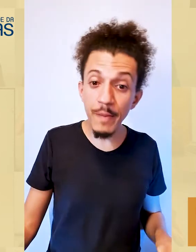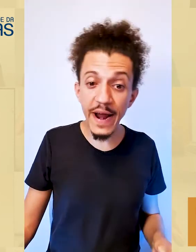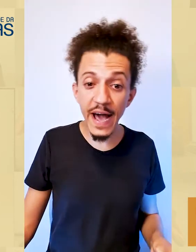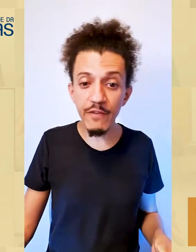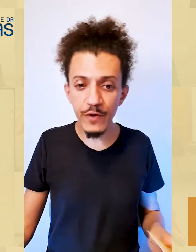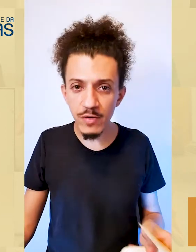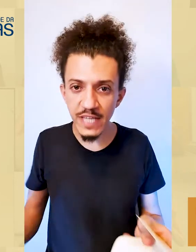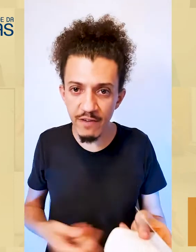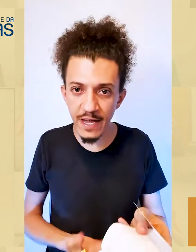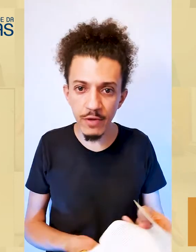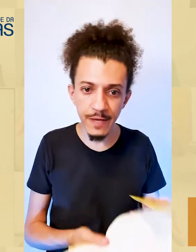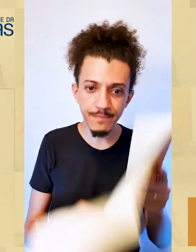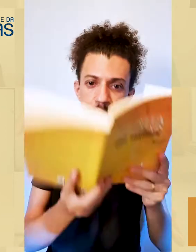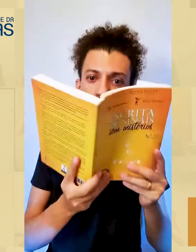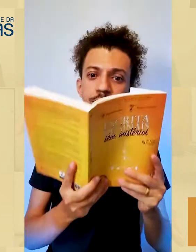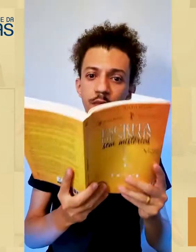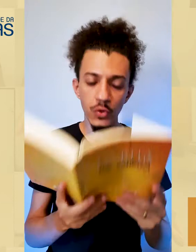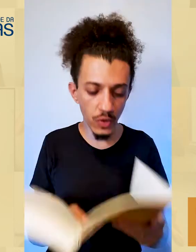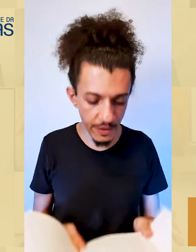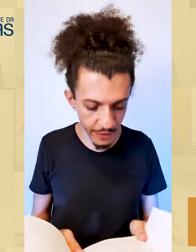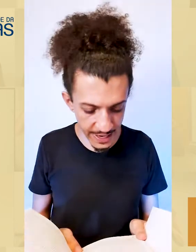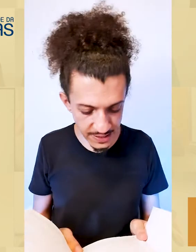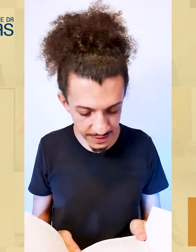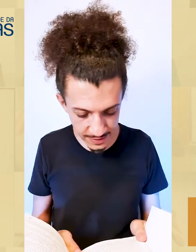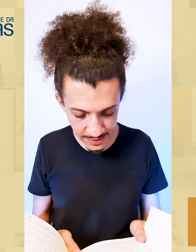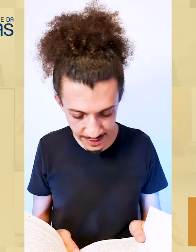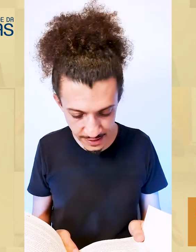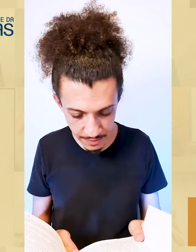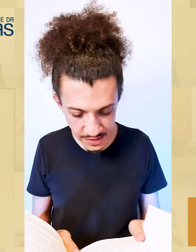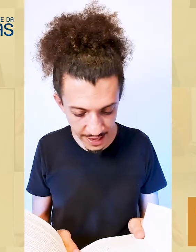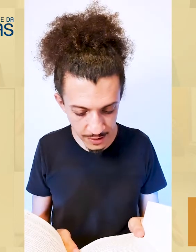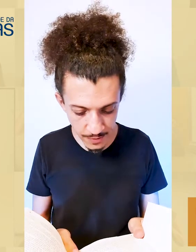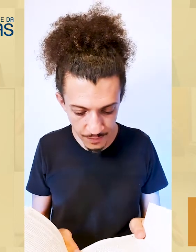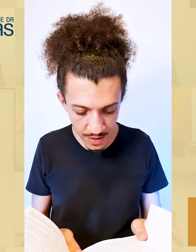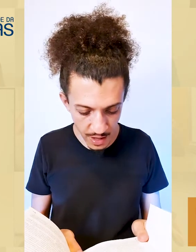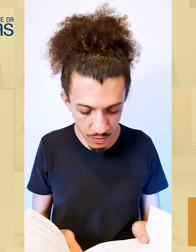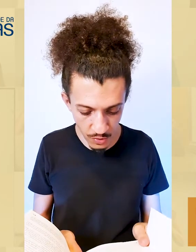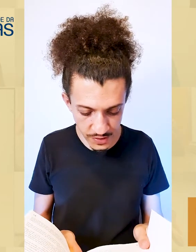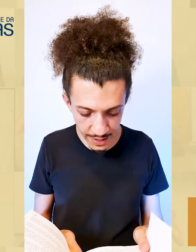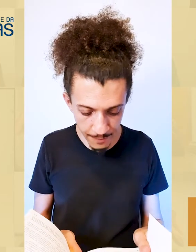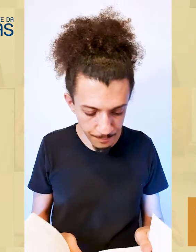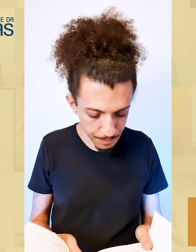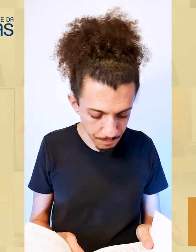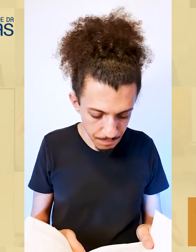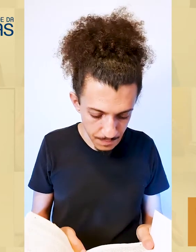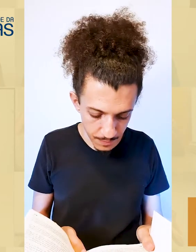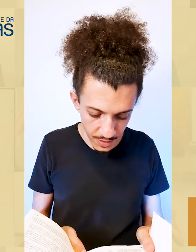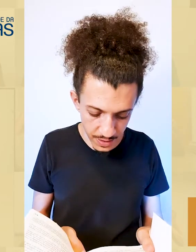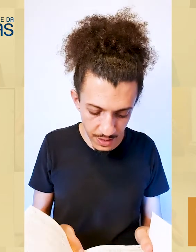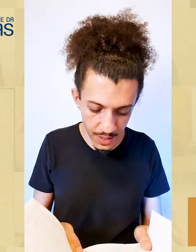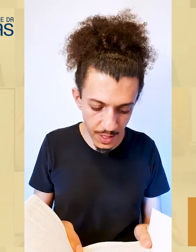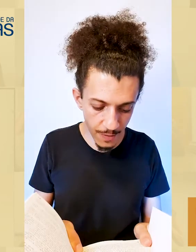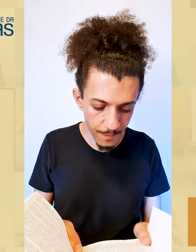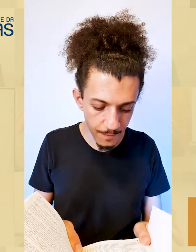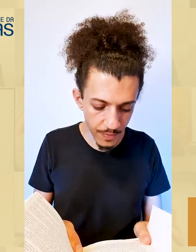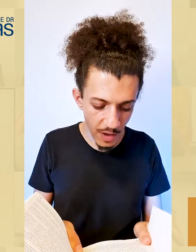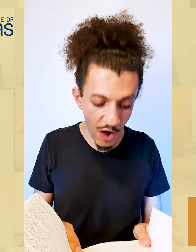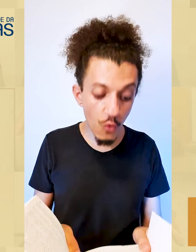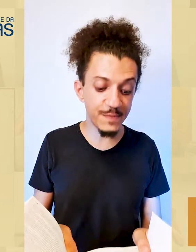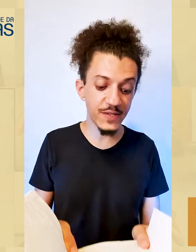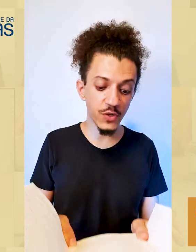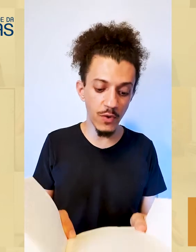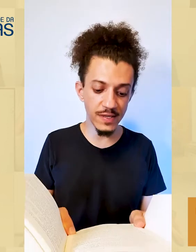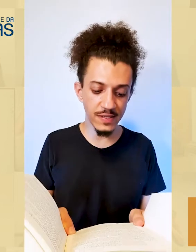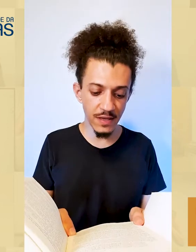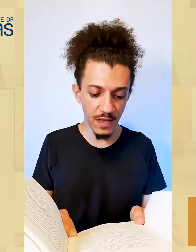Porque no parágrafo que eu estava lendo aqui, do livro Escrita de Sinais Sem Mistérios, eu mostrei que